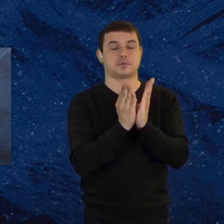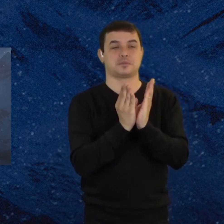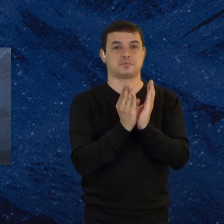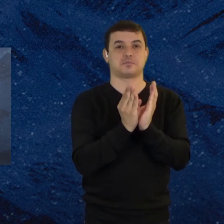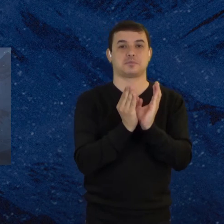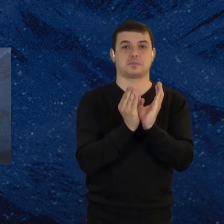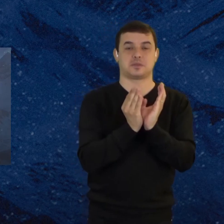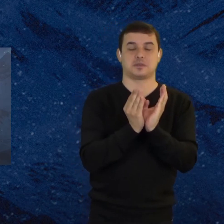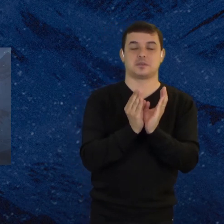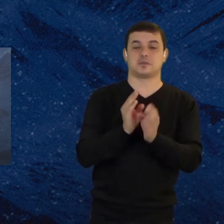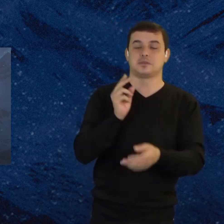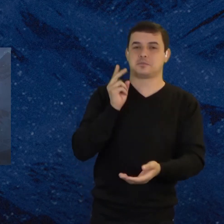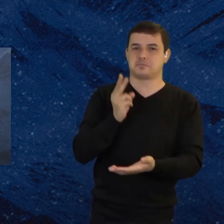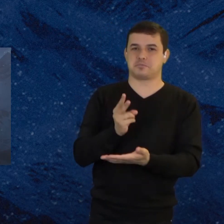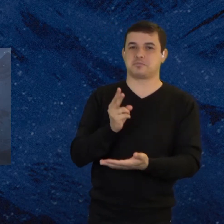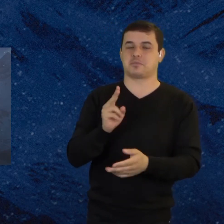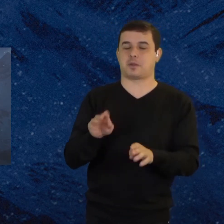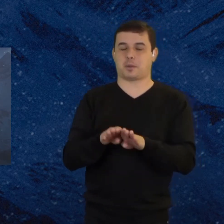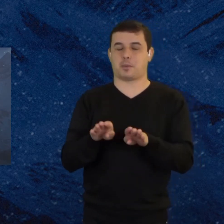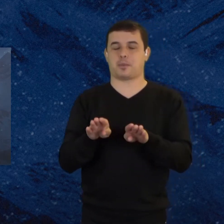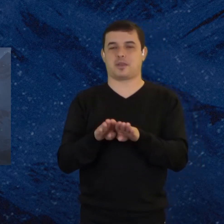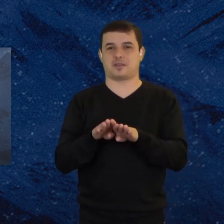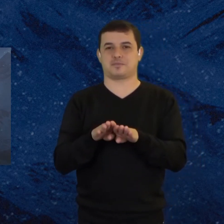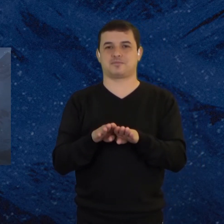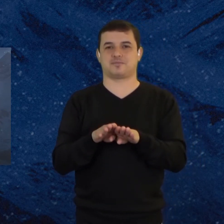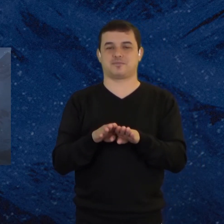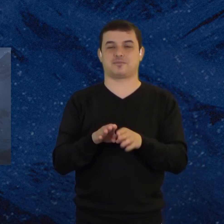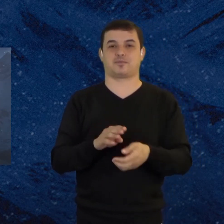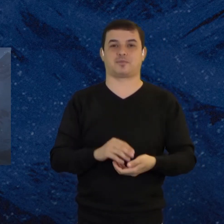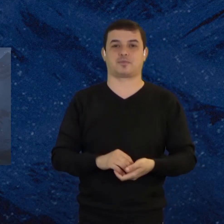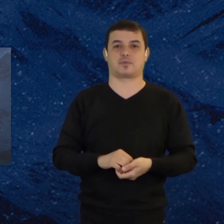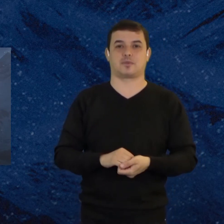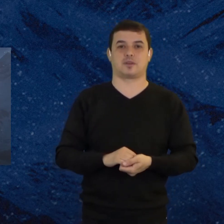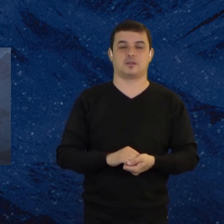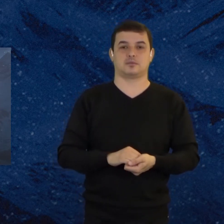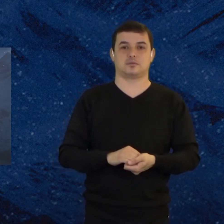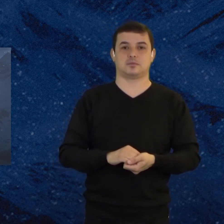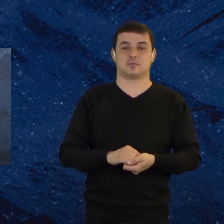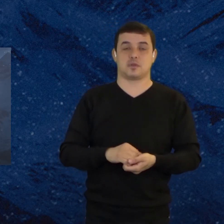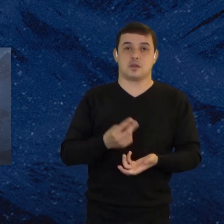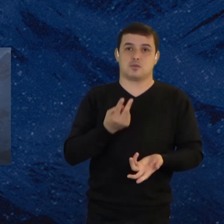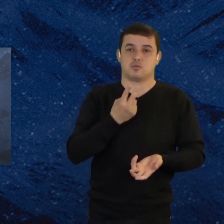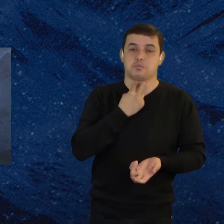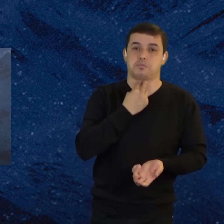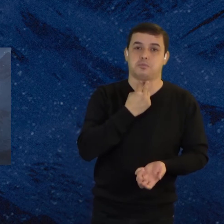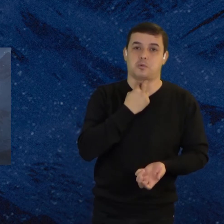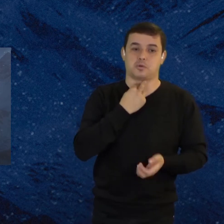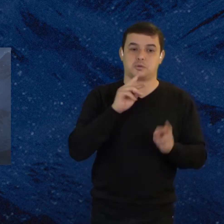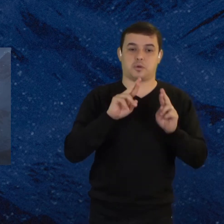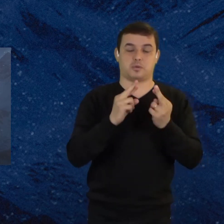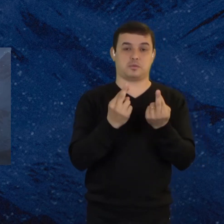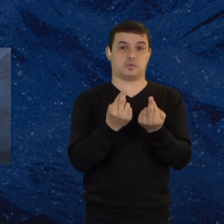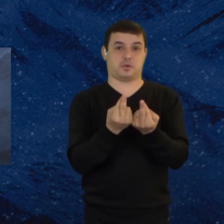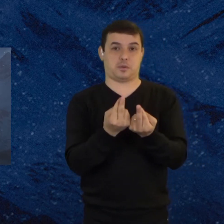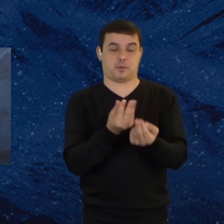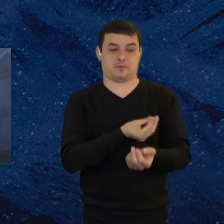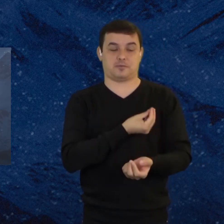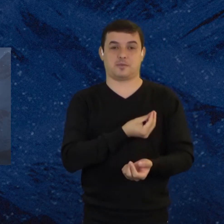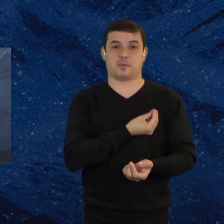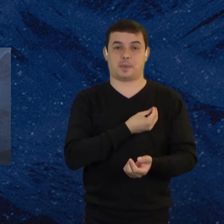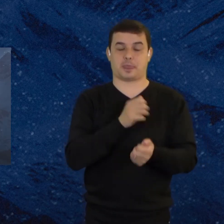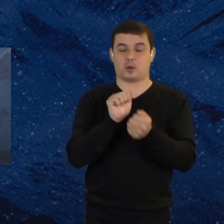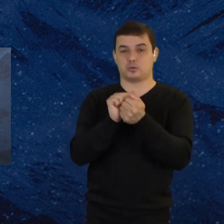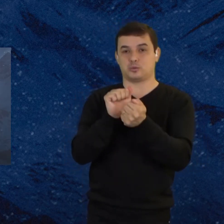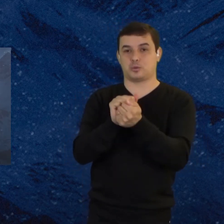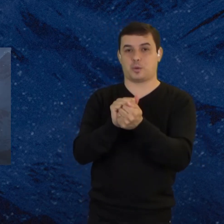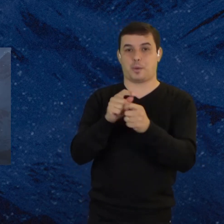irmãos, é bom ser presencial, mas nessa impossibilidade, nós estamos tendo a mesa do